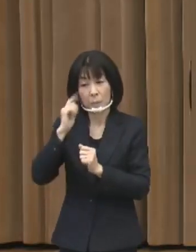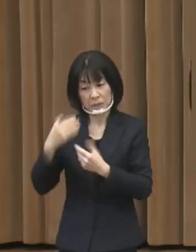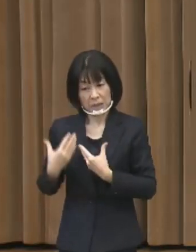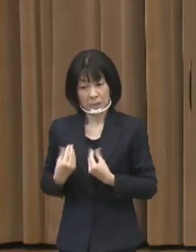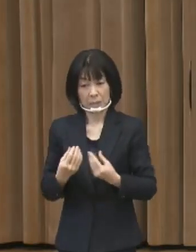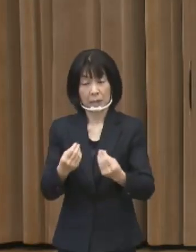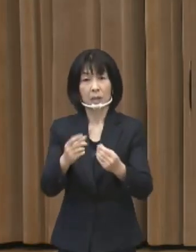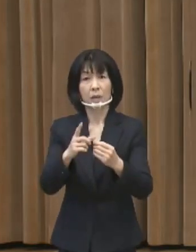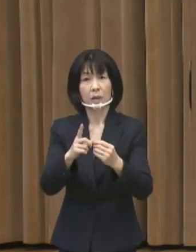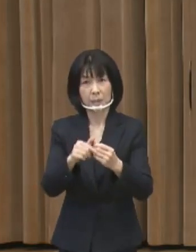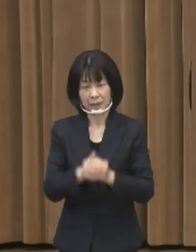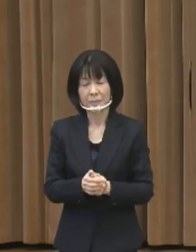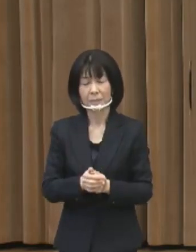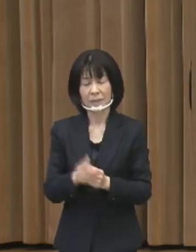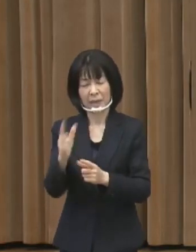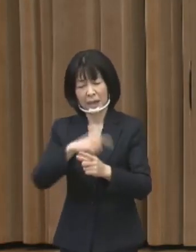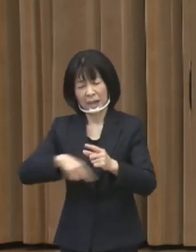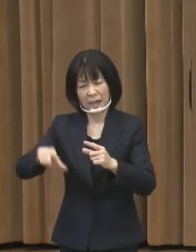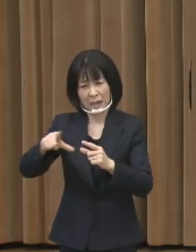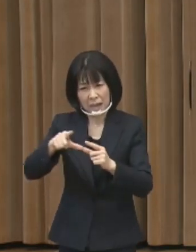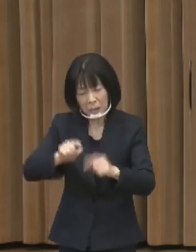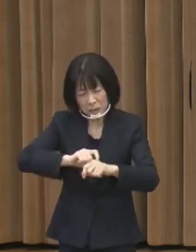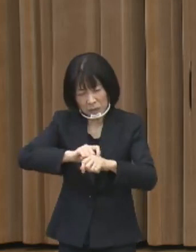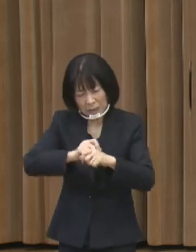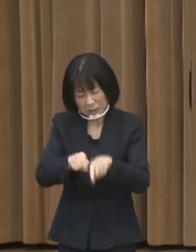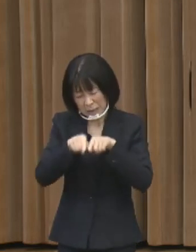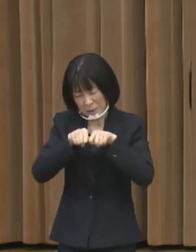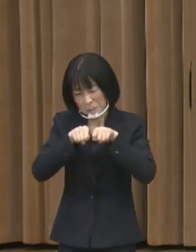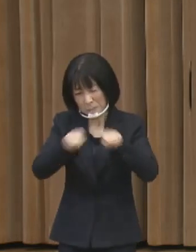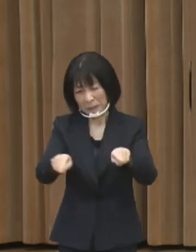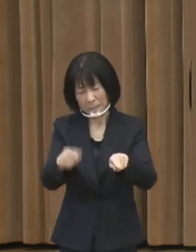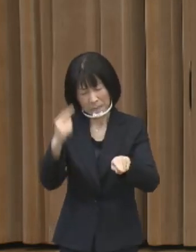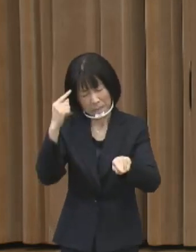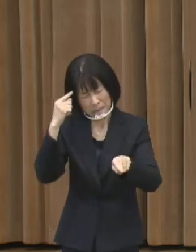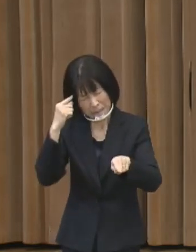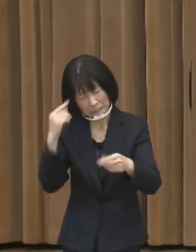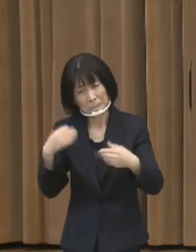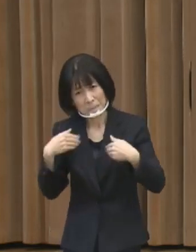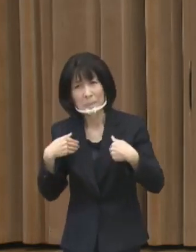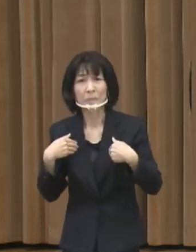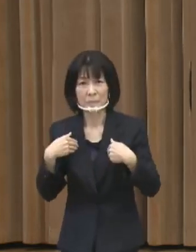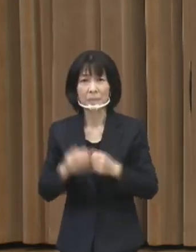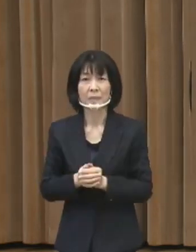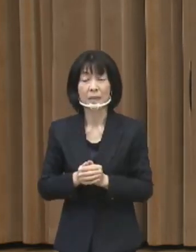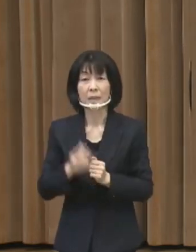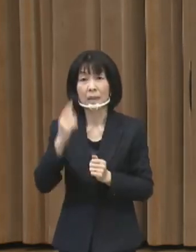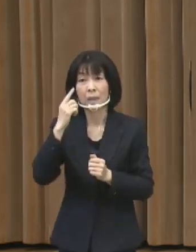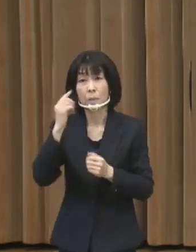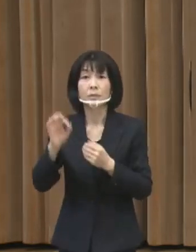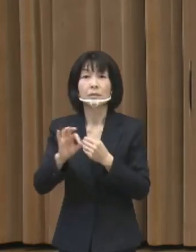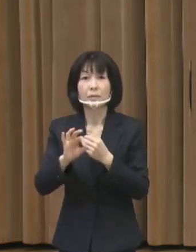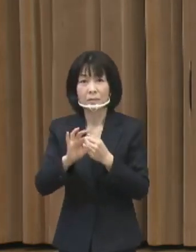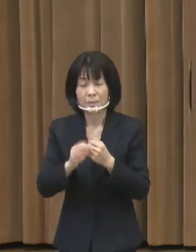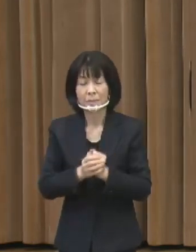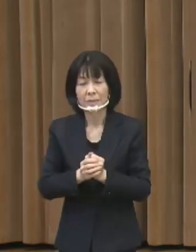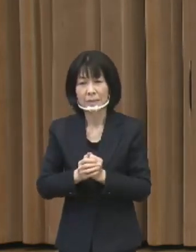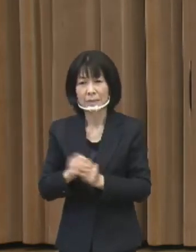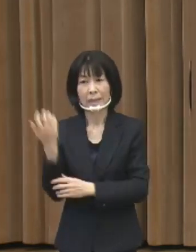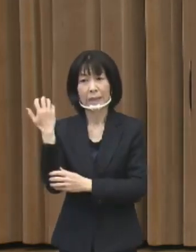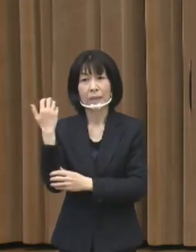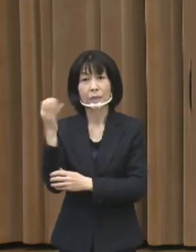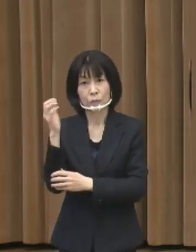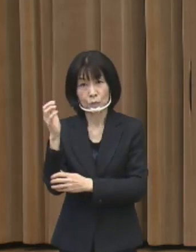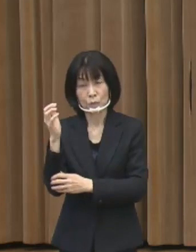況が続けば、より強い措置を検討せざるを得なくなります。仮に緊急事態